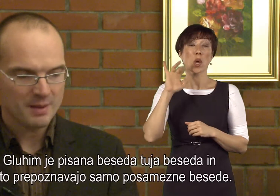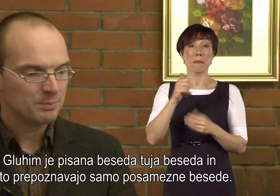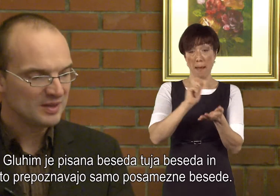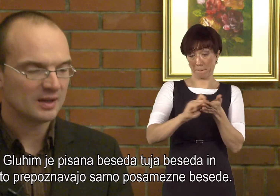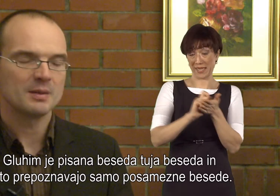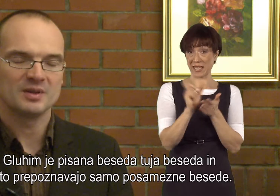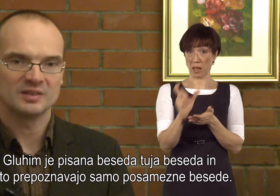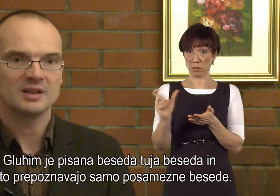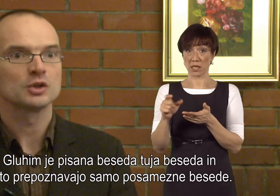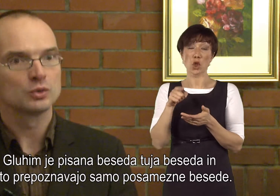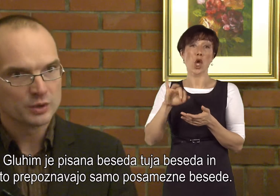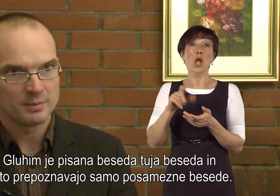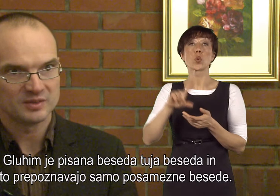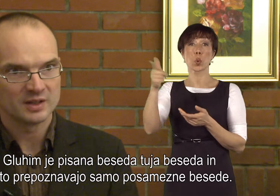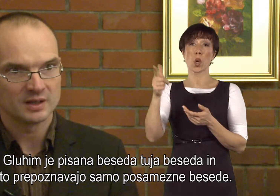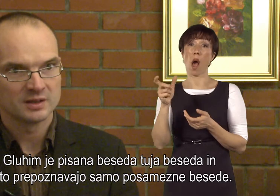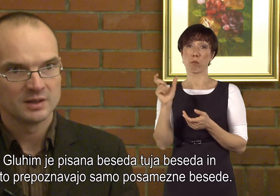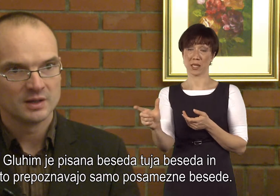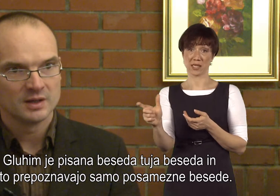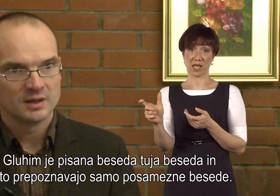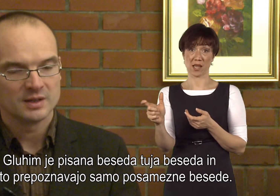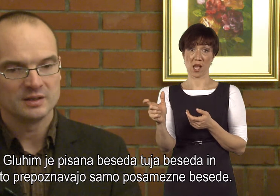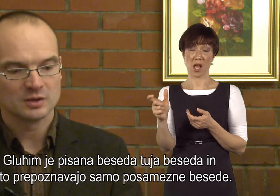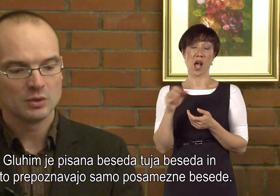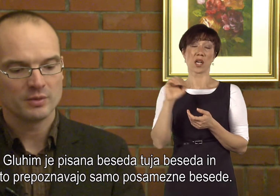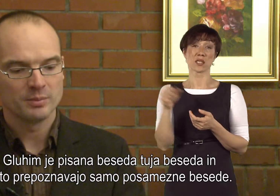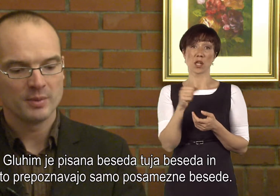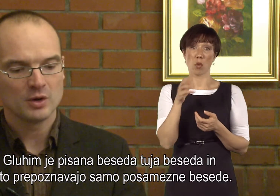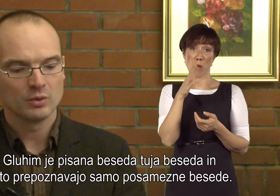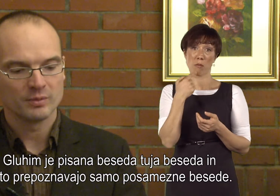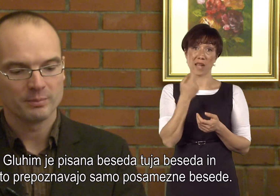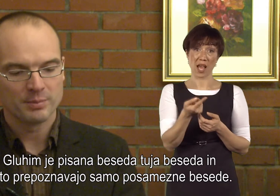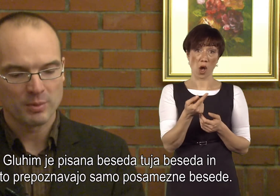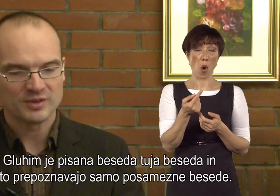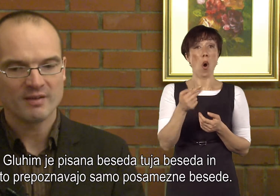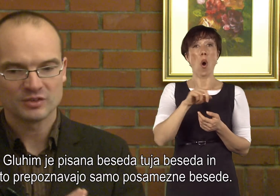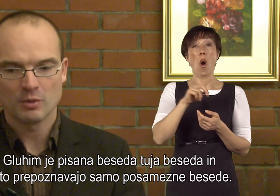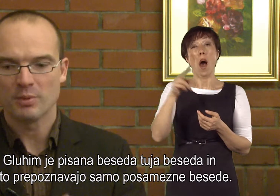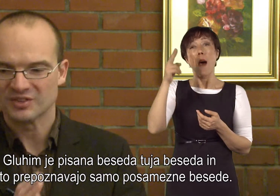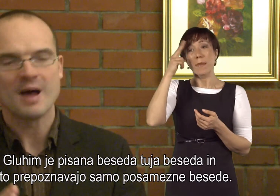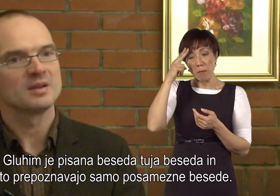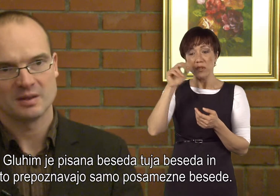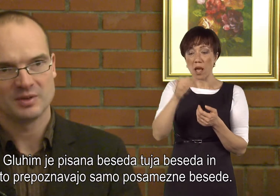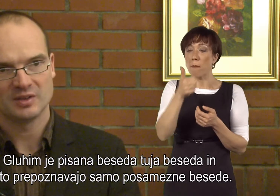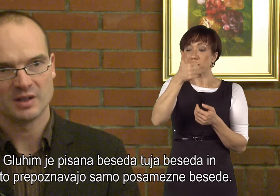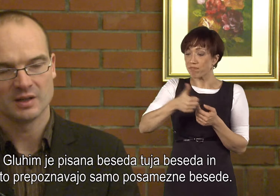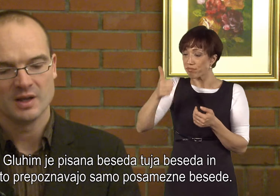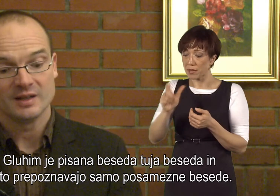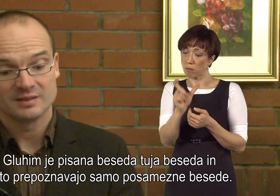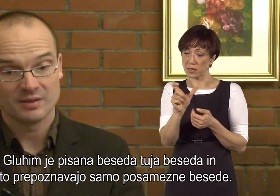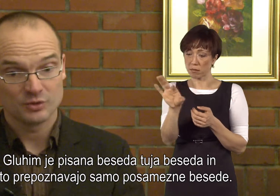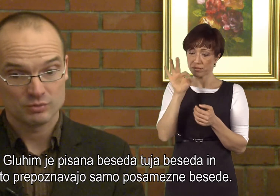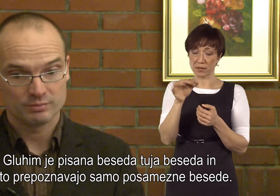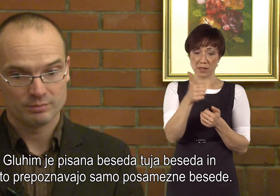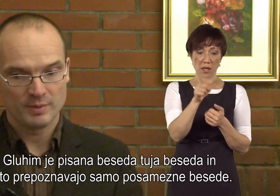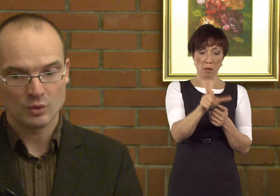Gluhim je pisana beseda tuja beseda. In zato, bom rekel, prepoznavajo samo posamezne besede.